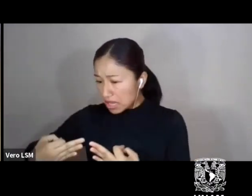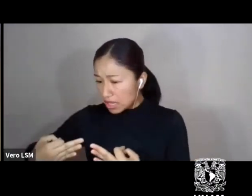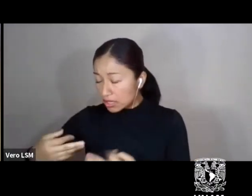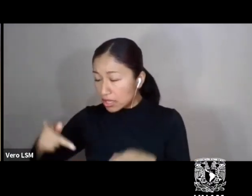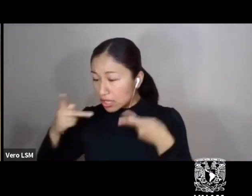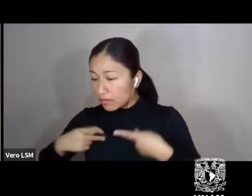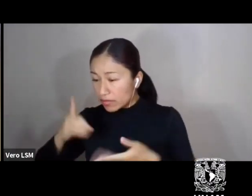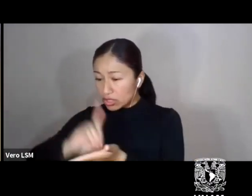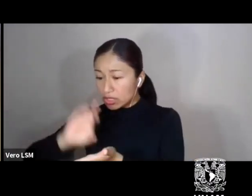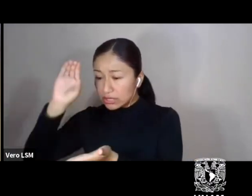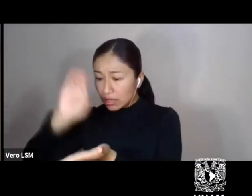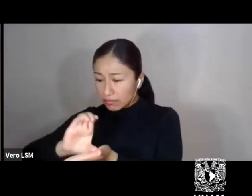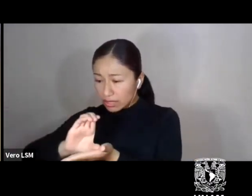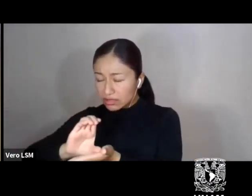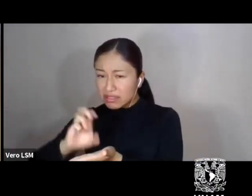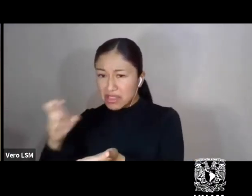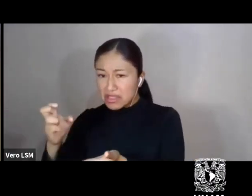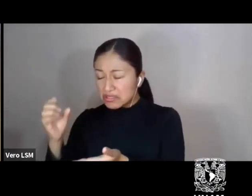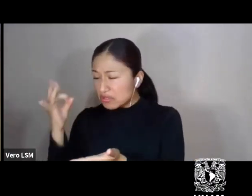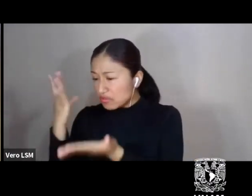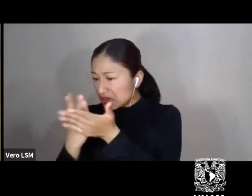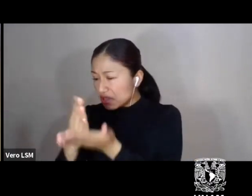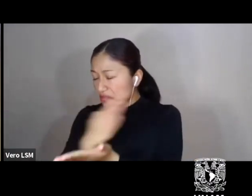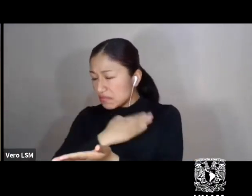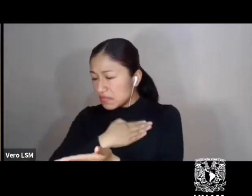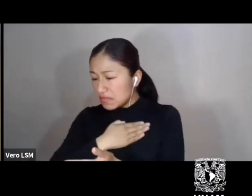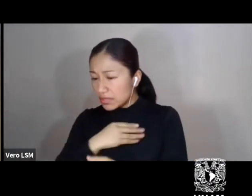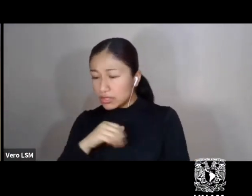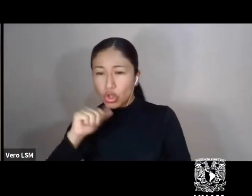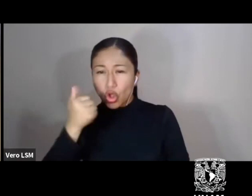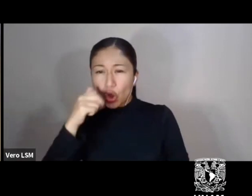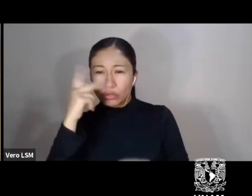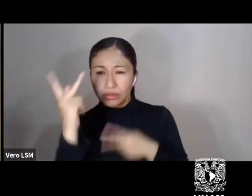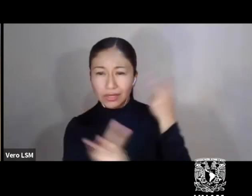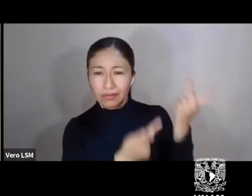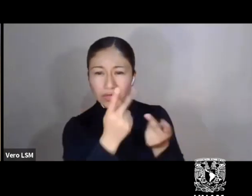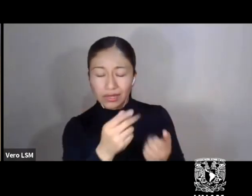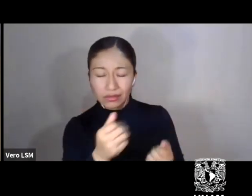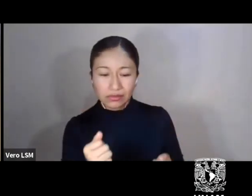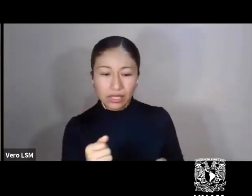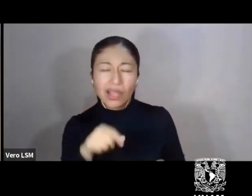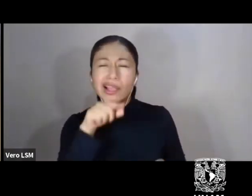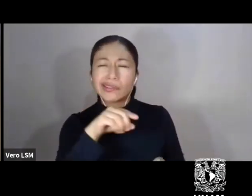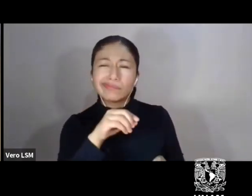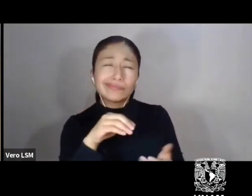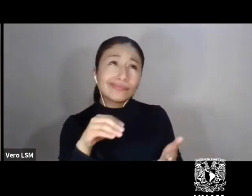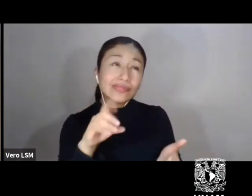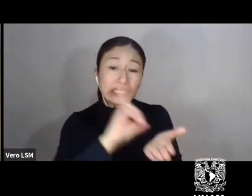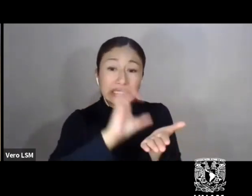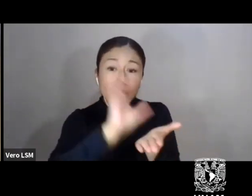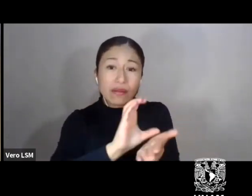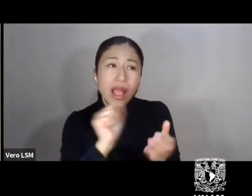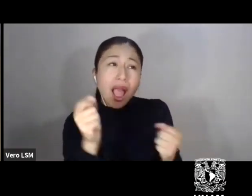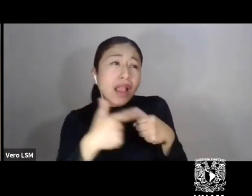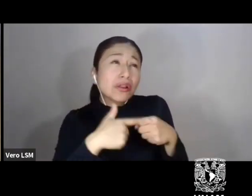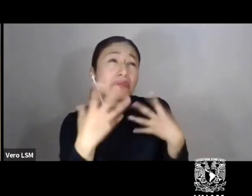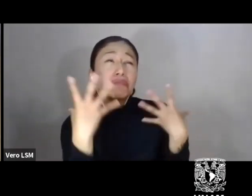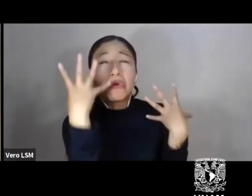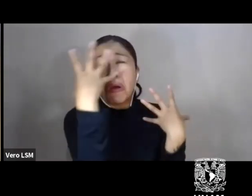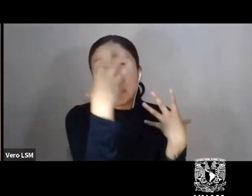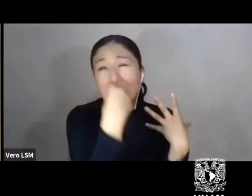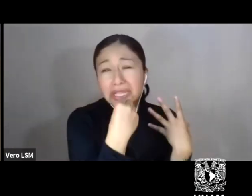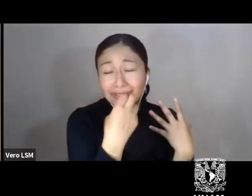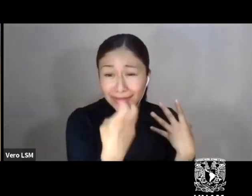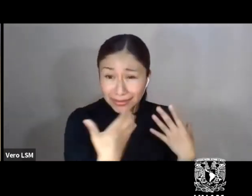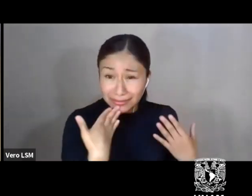la romantización de la discapacidad? Karino Ernesto nos pregunta, ¿de qué manera realizar cambios en el